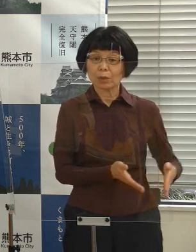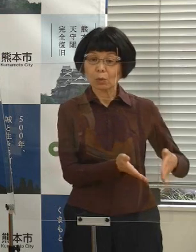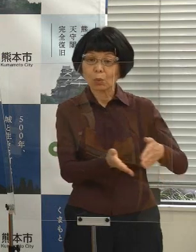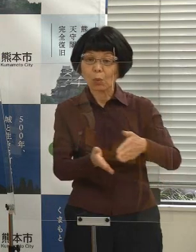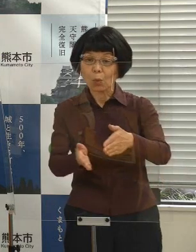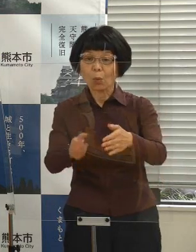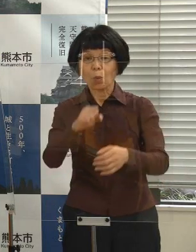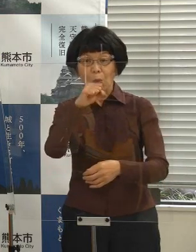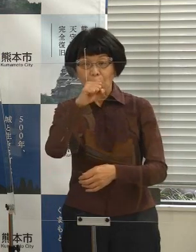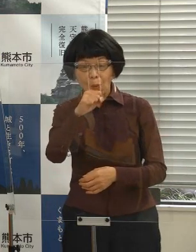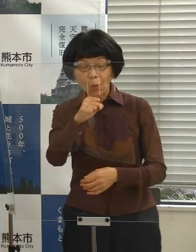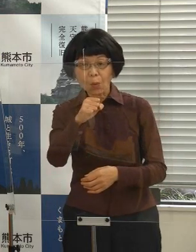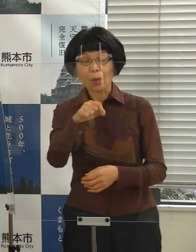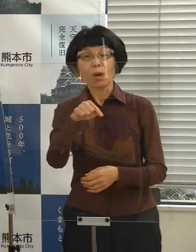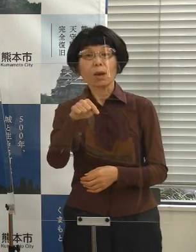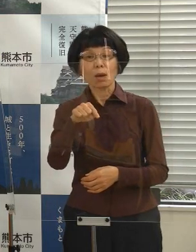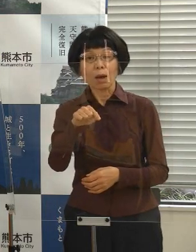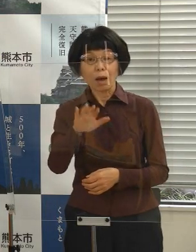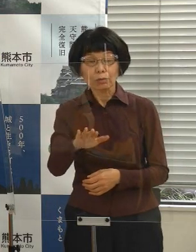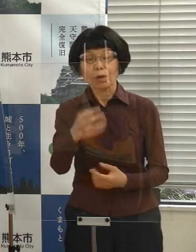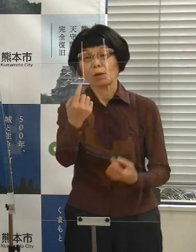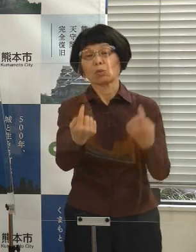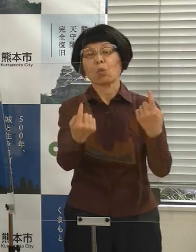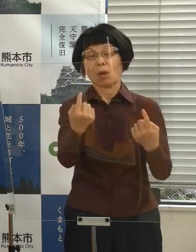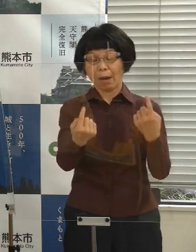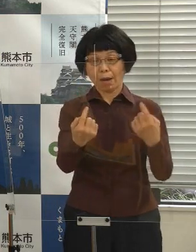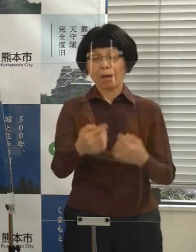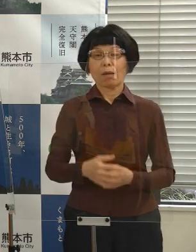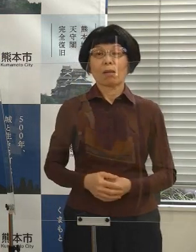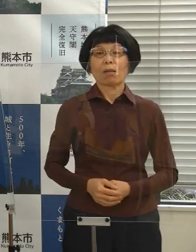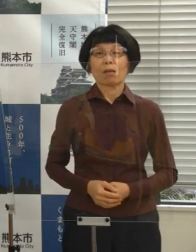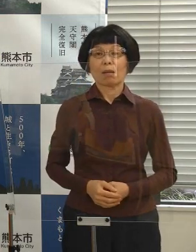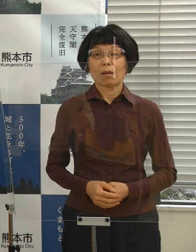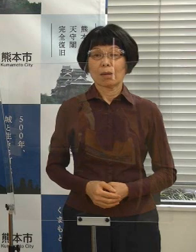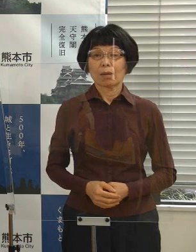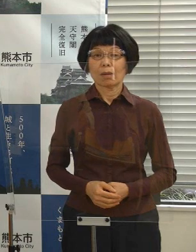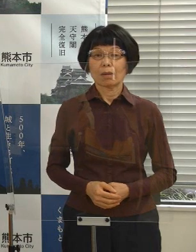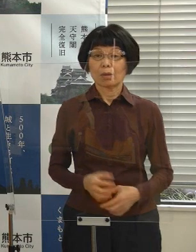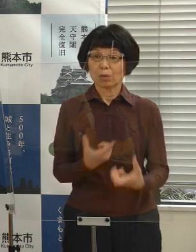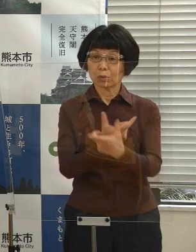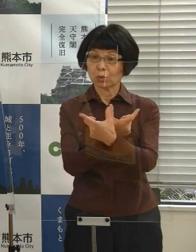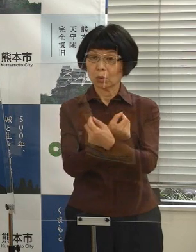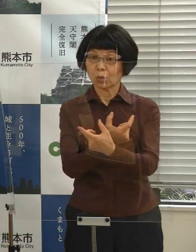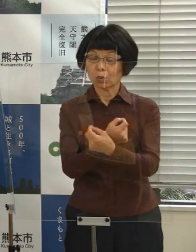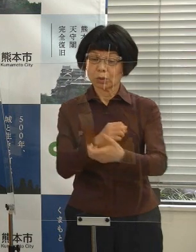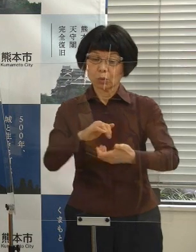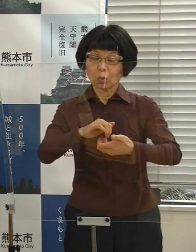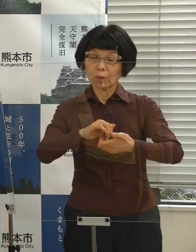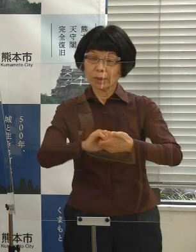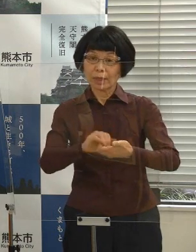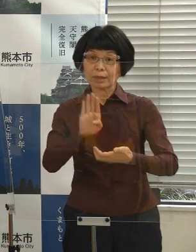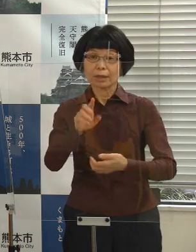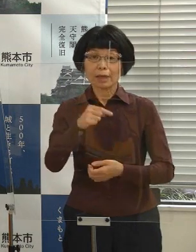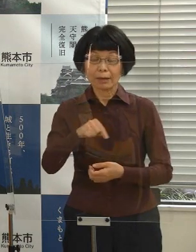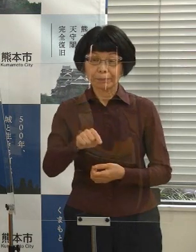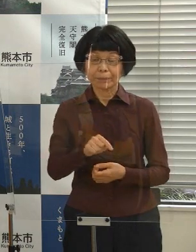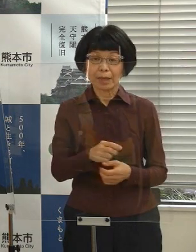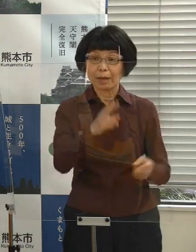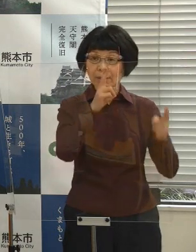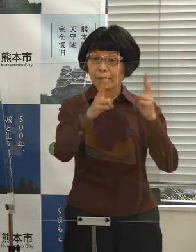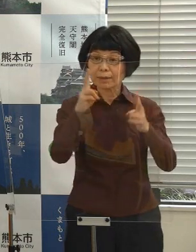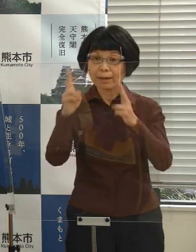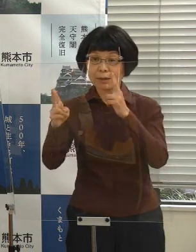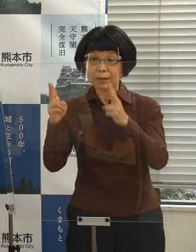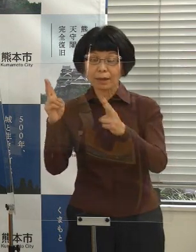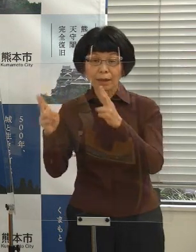化が図られているとか、それからあとは共通のですね、定期券であるとかですね、各社共通の定期券であるとか、